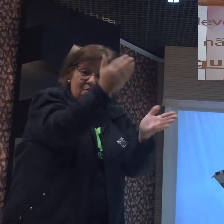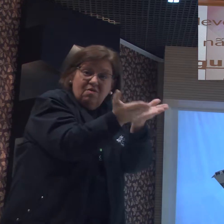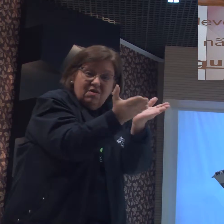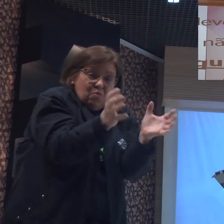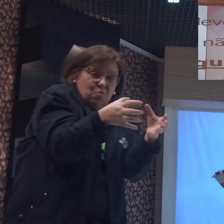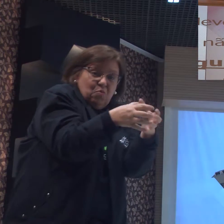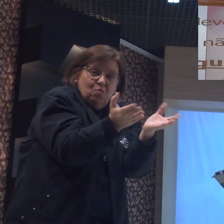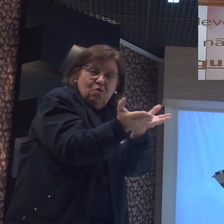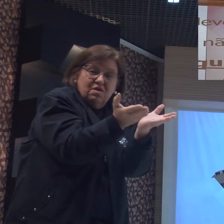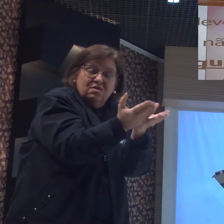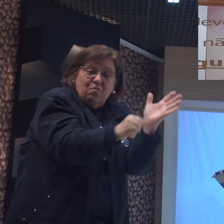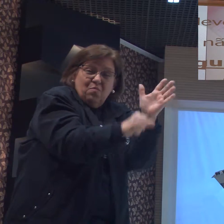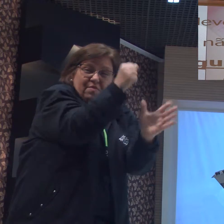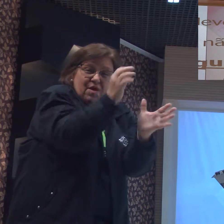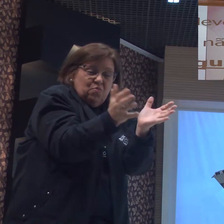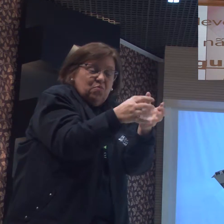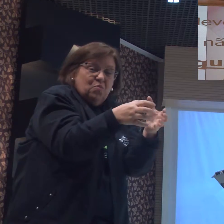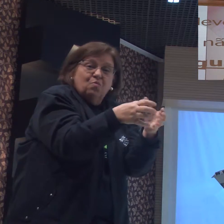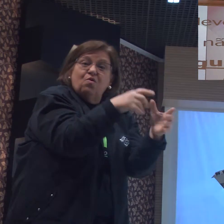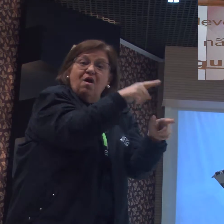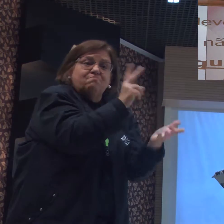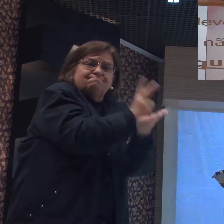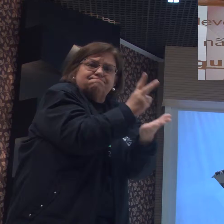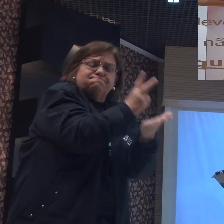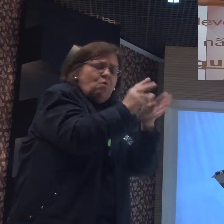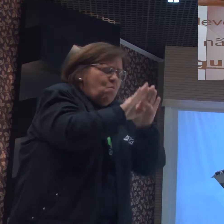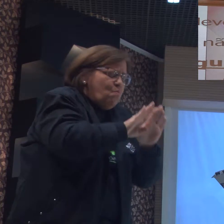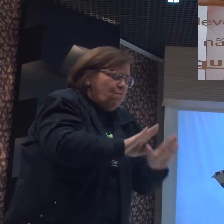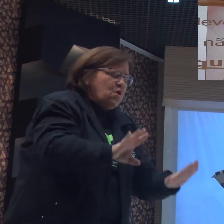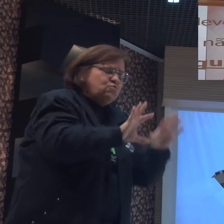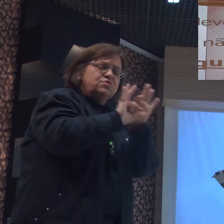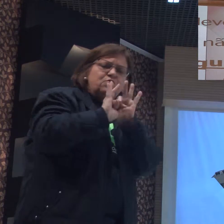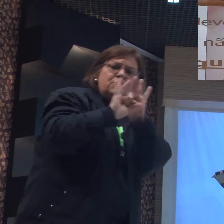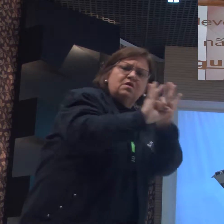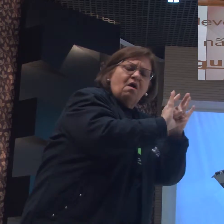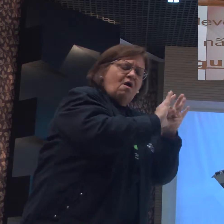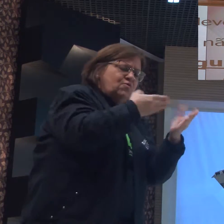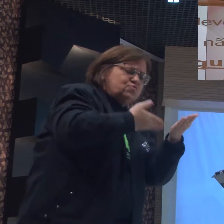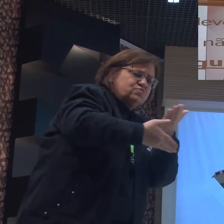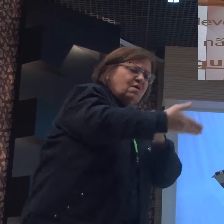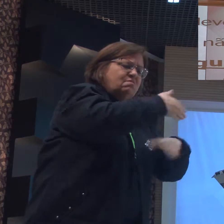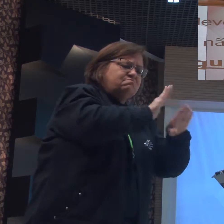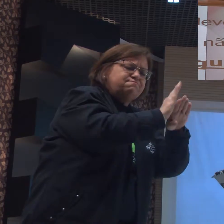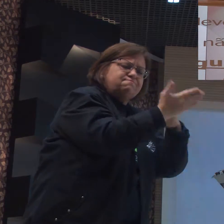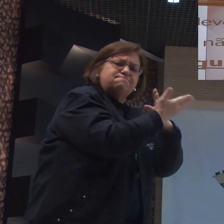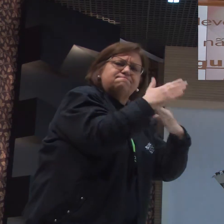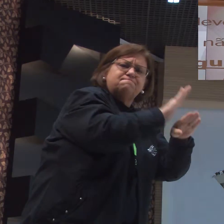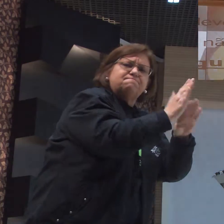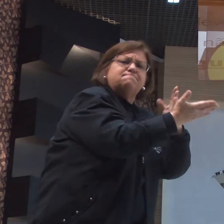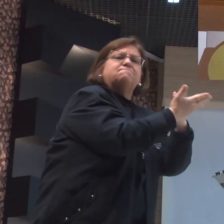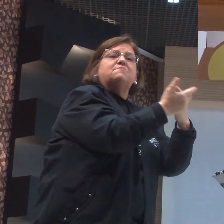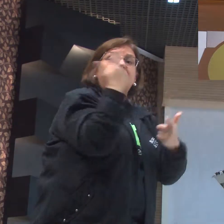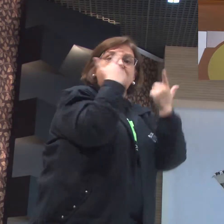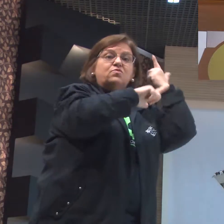Não aconteceu lá. Por isso, eles mantiveram essa unidade que continuou a